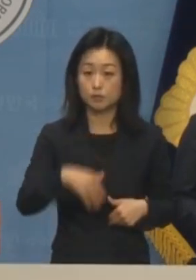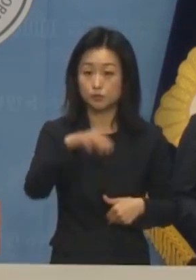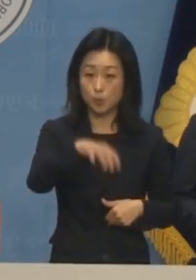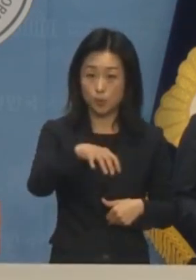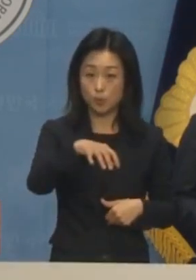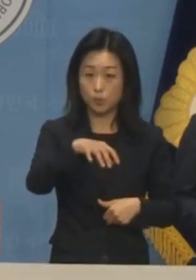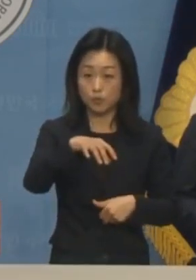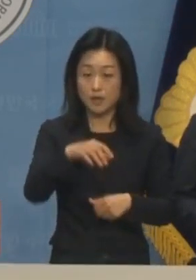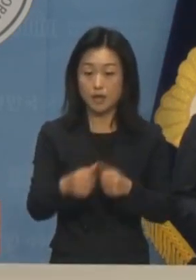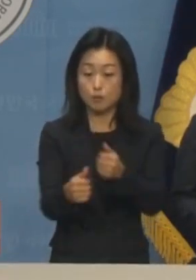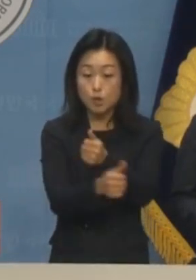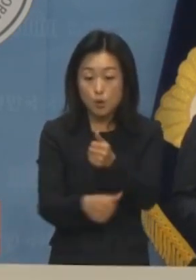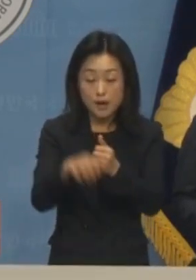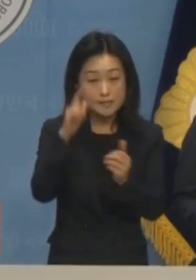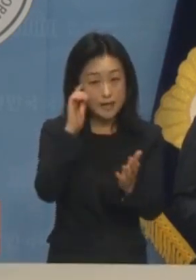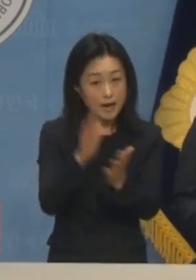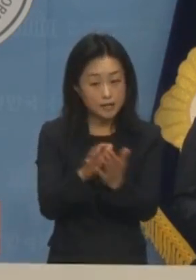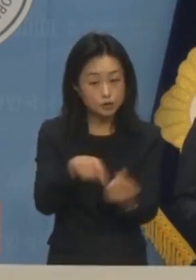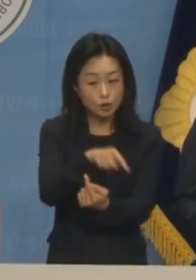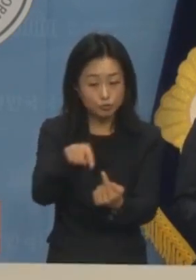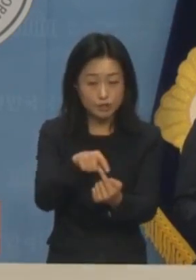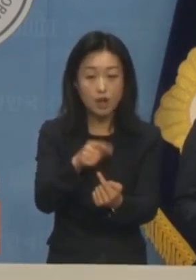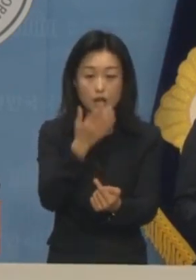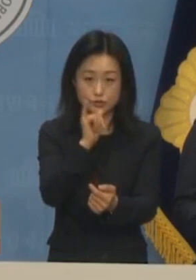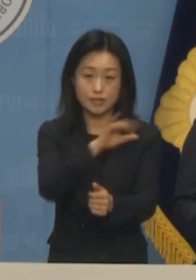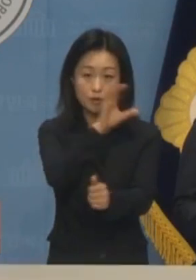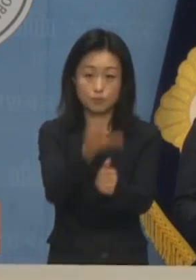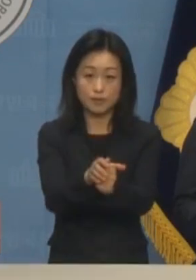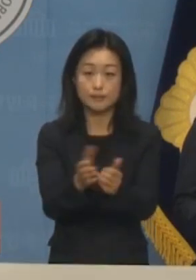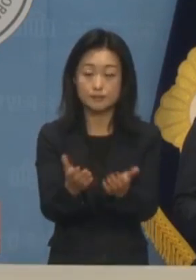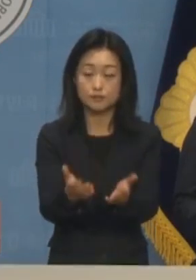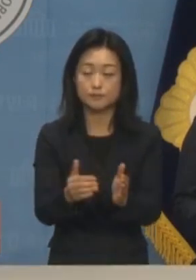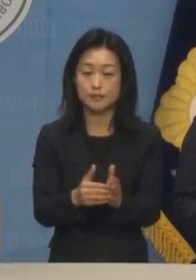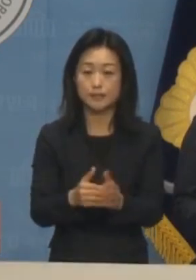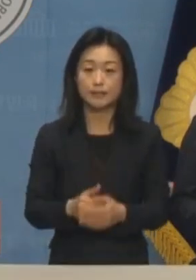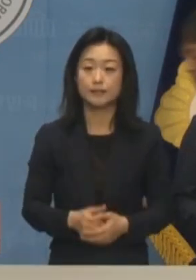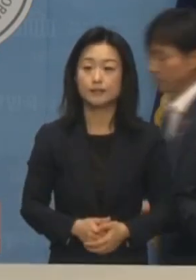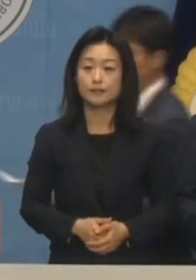필수의료위원회에서 자율적으로 운영되도록 설계하였습니다.